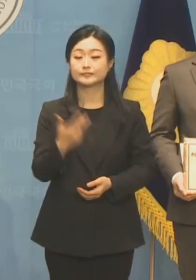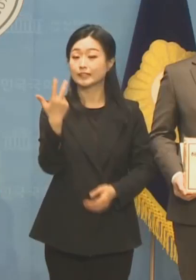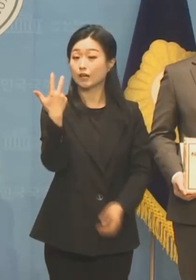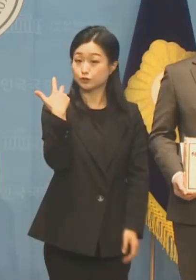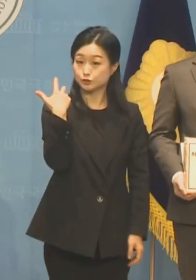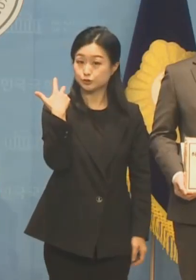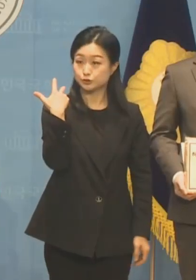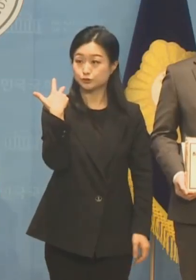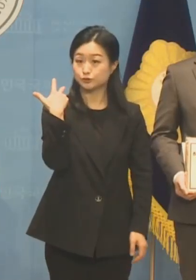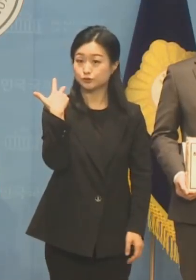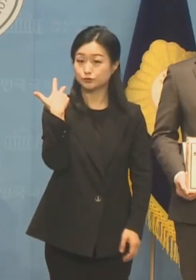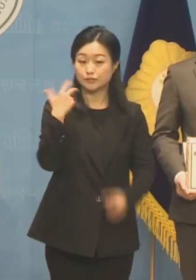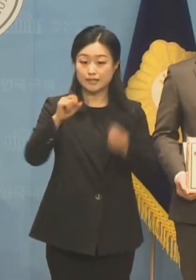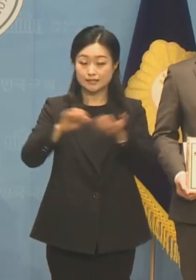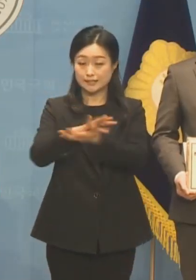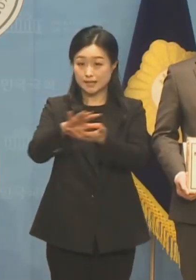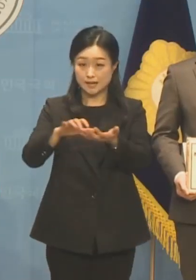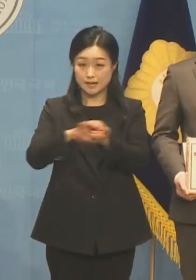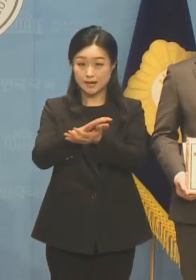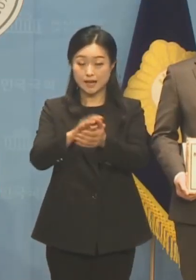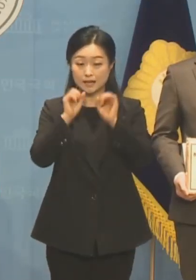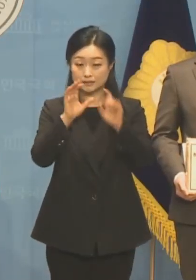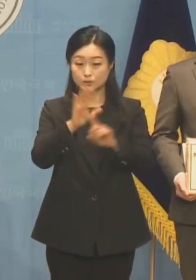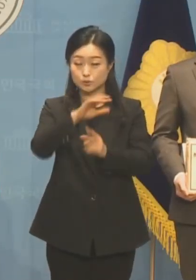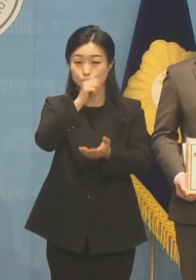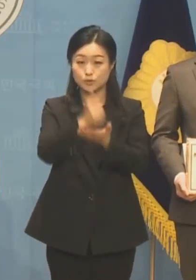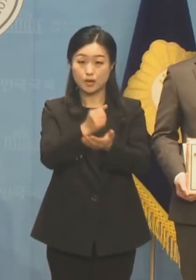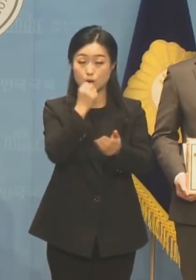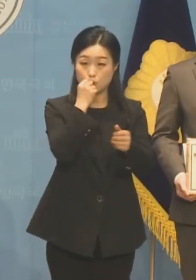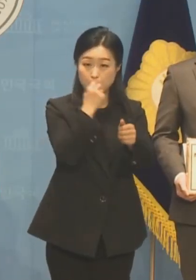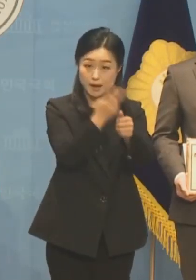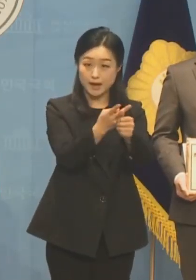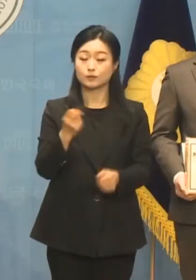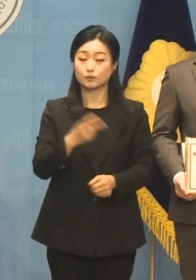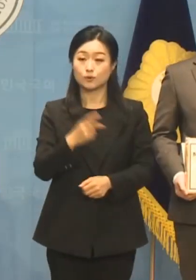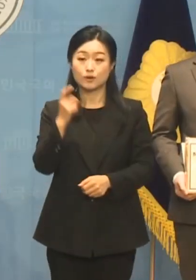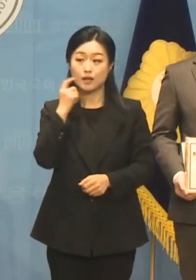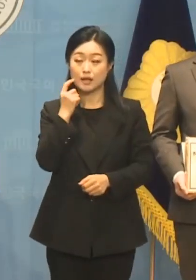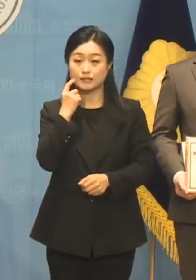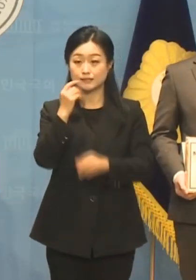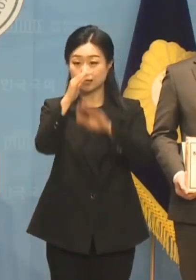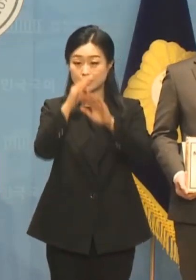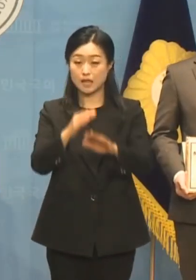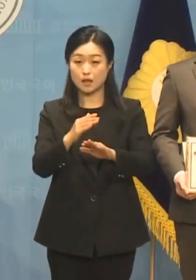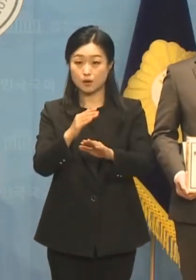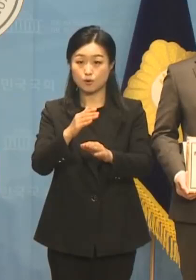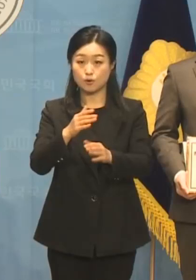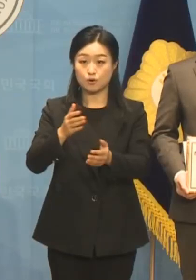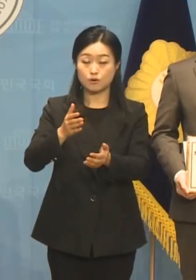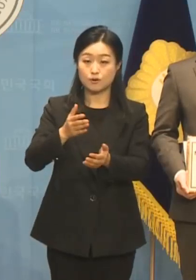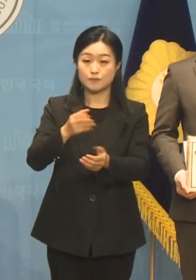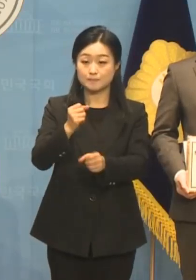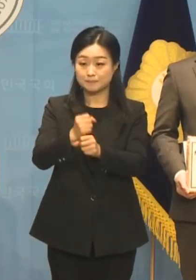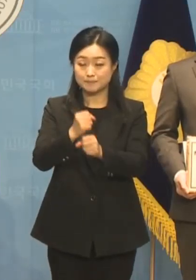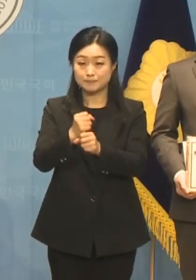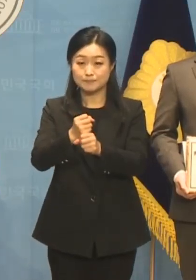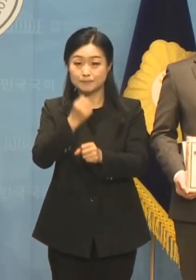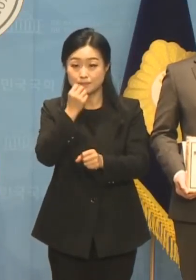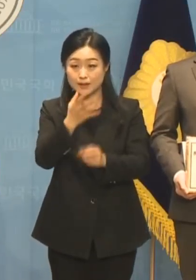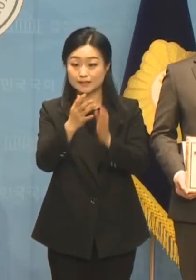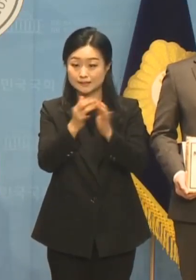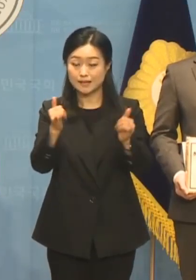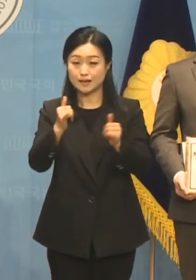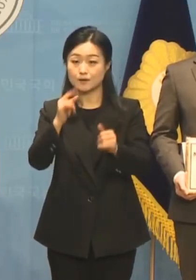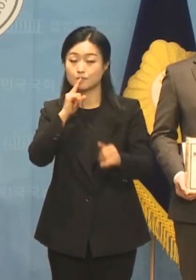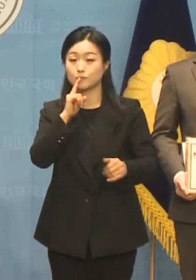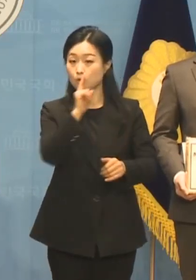내란 선전죄 혐의 고발에 이어 명예훼손 및 조직적인 허위사실 세력들을 강력히 처벌하기 위해